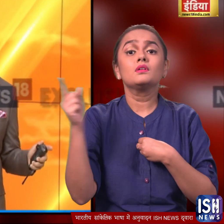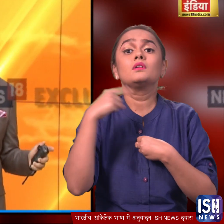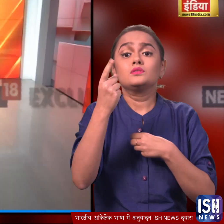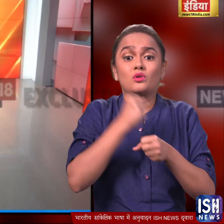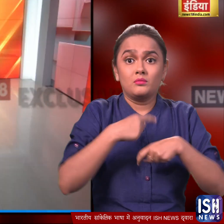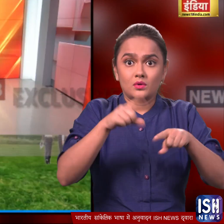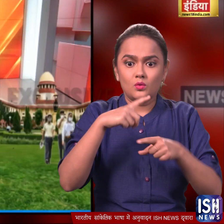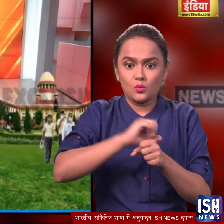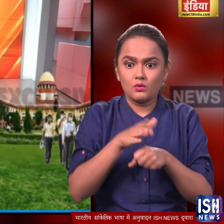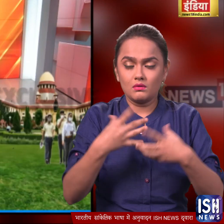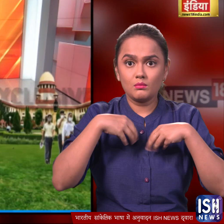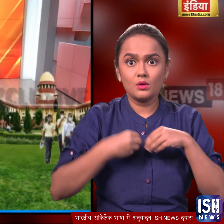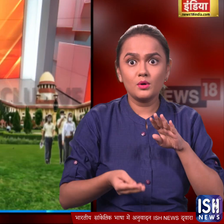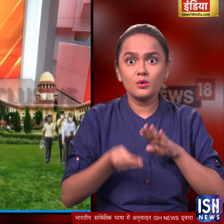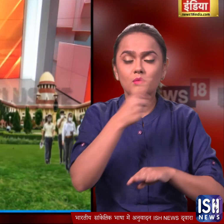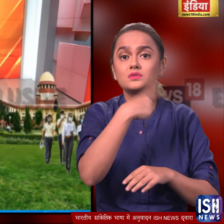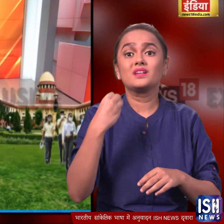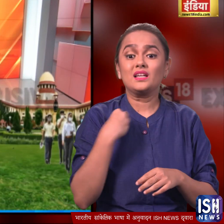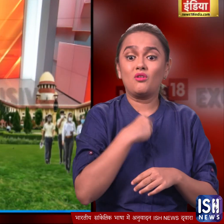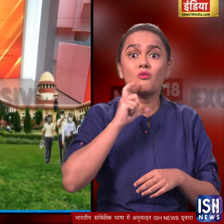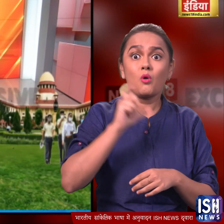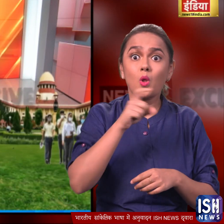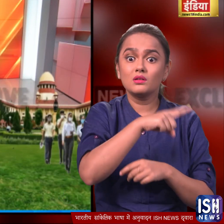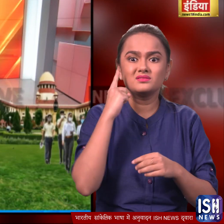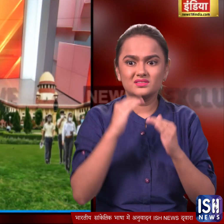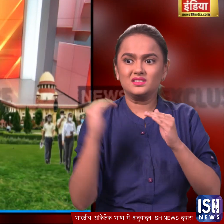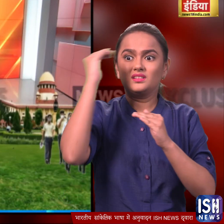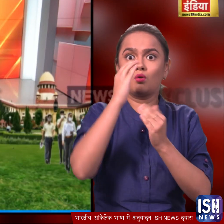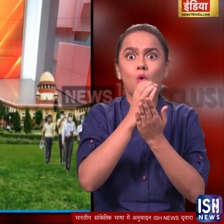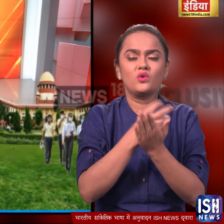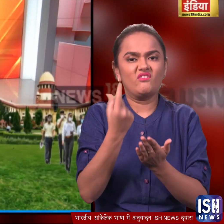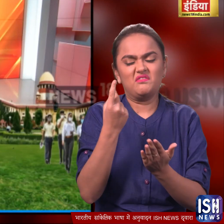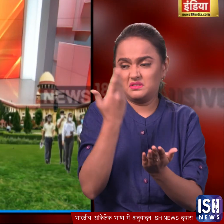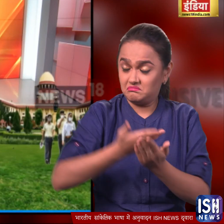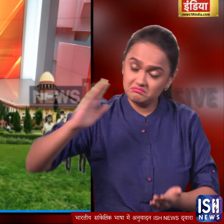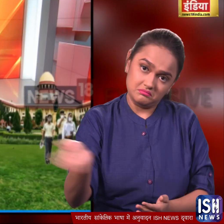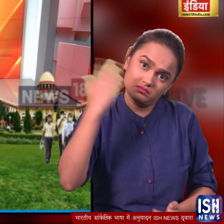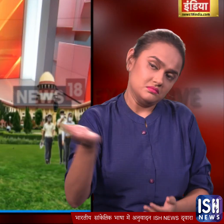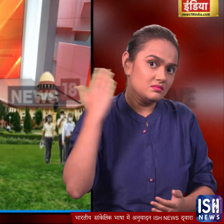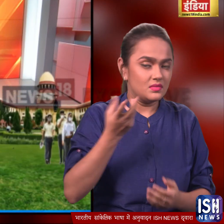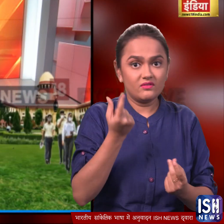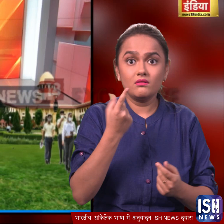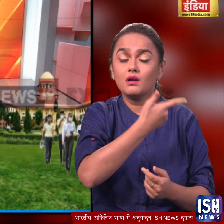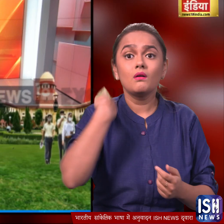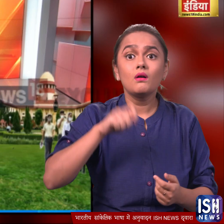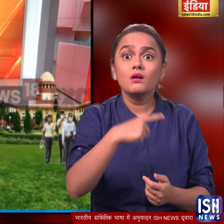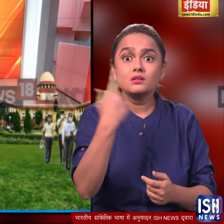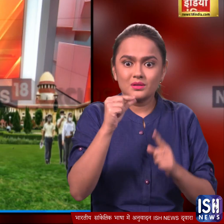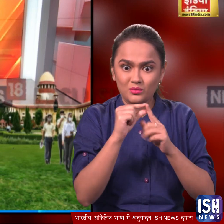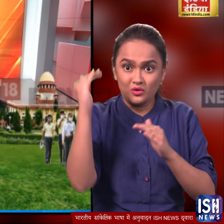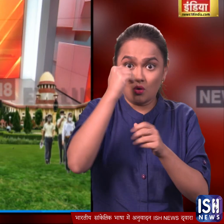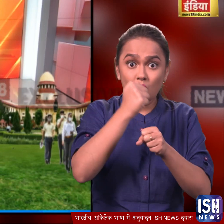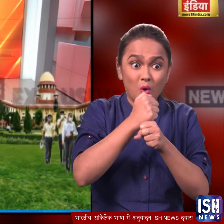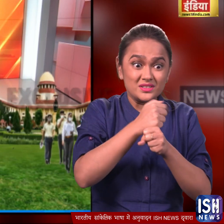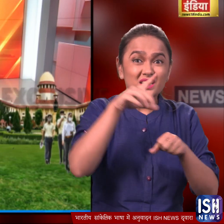सुनवाई के दौरान सरकार ने कोरोना के बढ़ते मरीजों को देखते हुए मेडिकल कॉलेजों के पोस्ट ग्रेजुएट कोर्स में दाखिला शुरू करने की इजाजत कोर्ट से मांगी क्योंकि